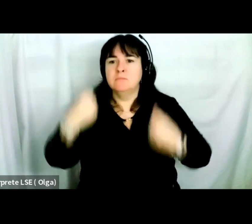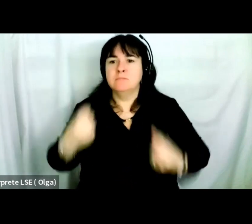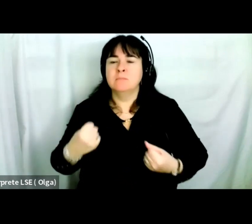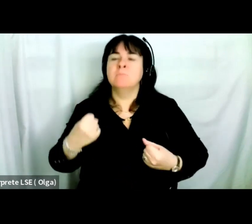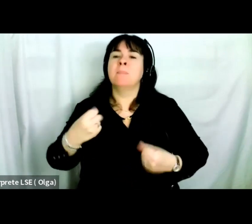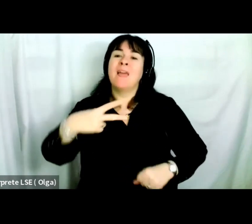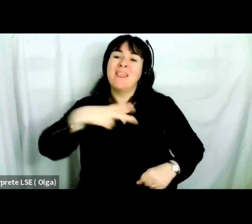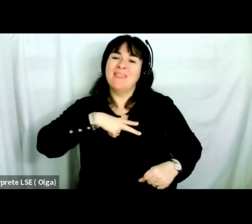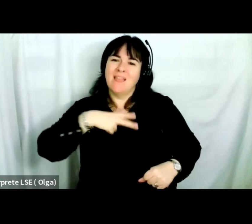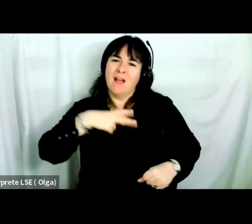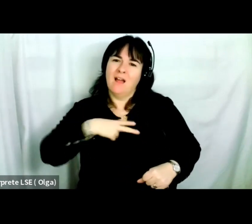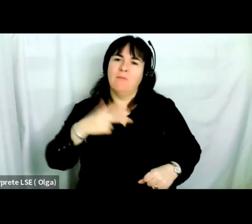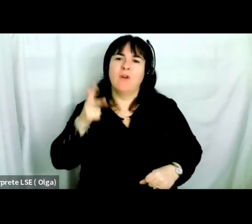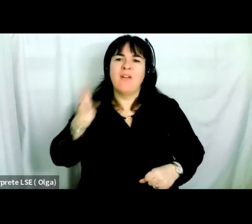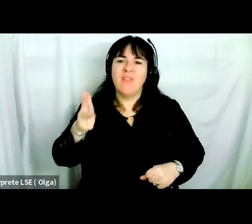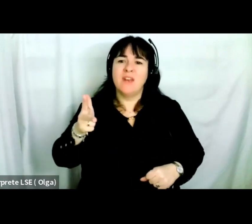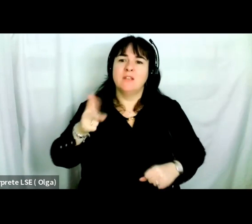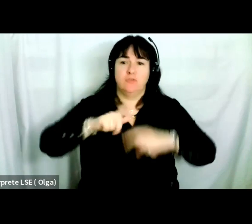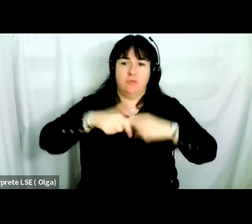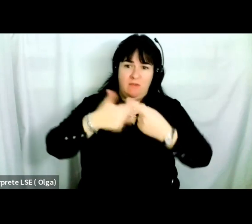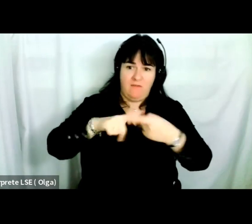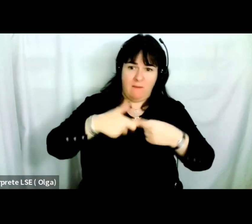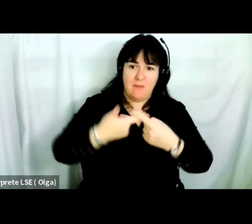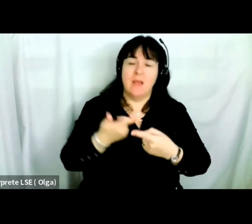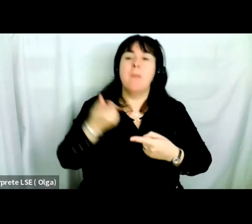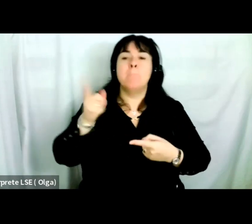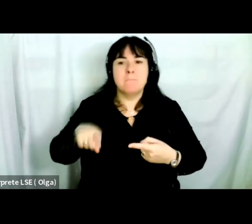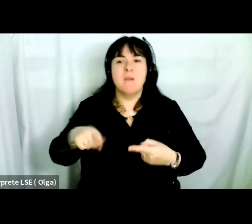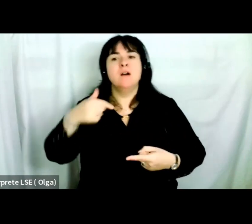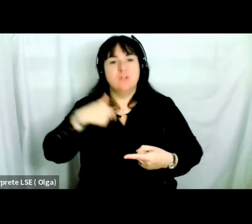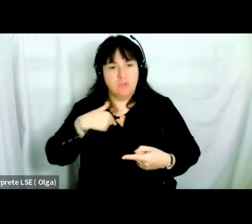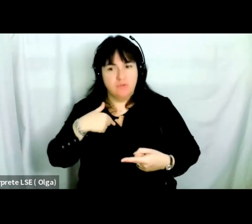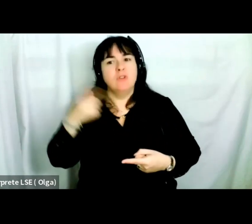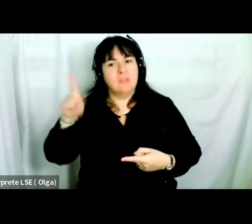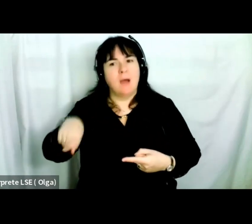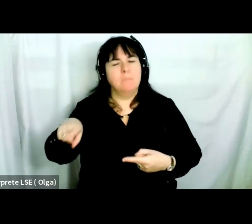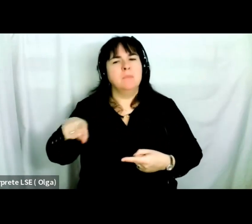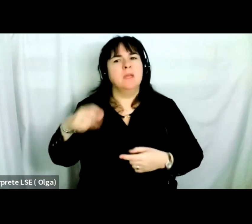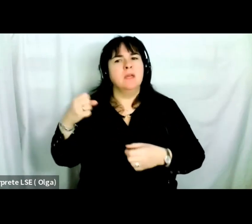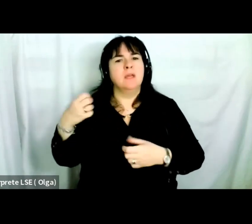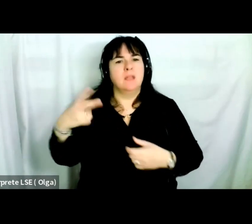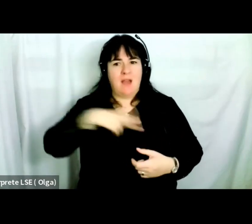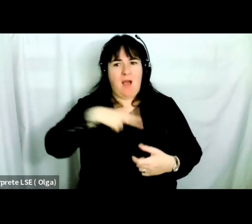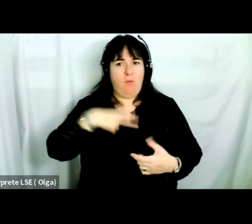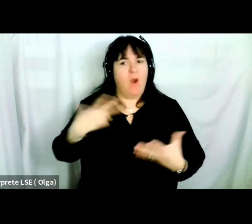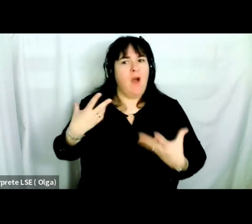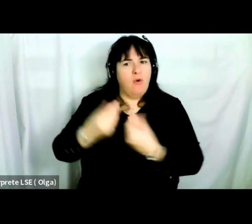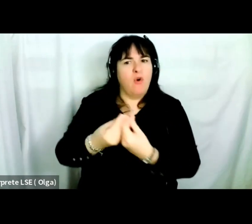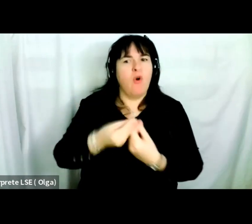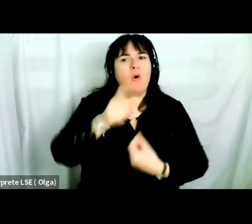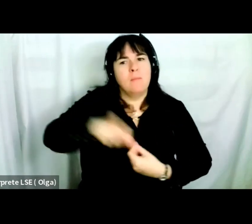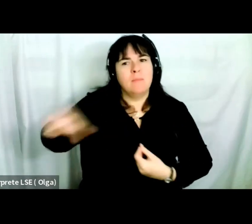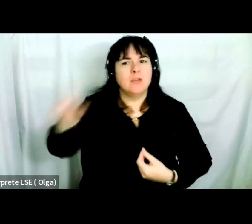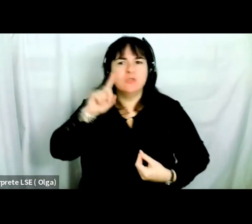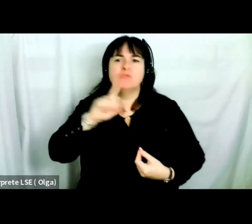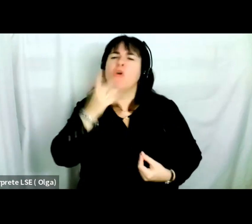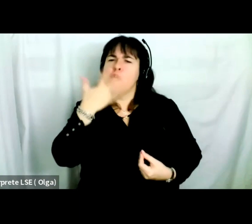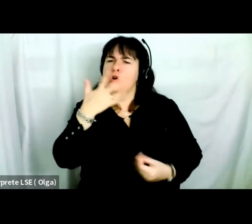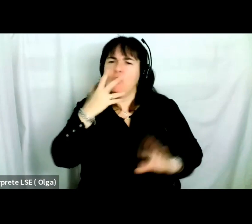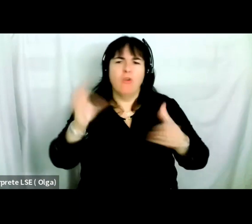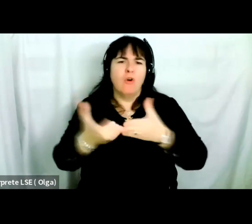familia y también he llevado asuntos a personas sordas. Conozco la comunidad sorda muy bien, en